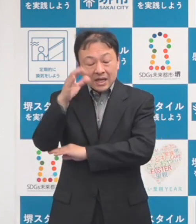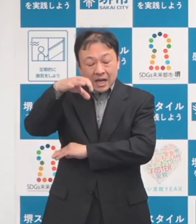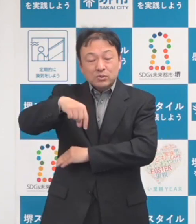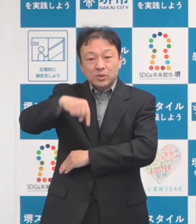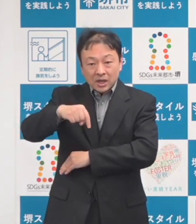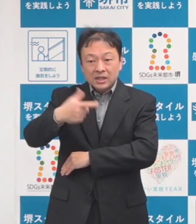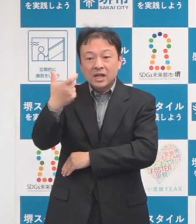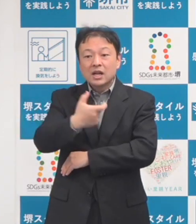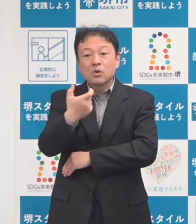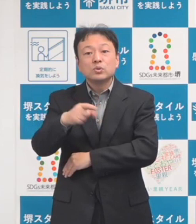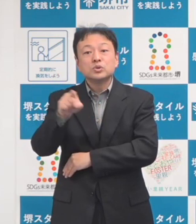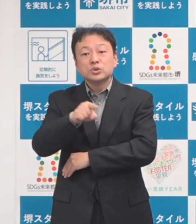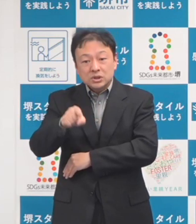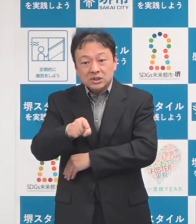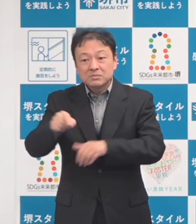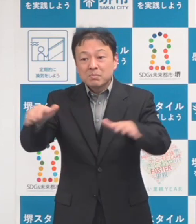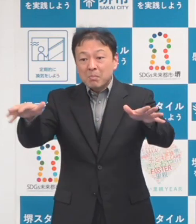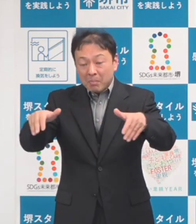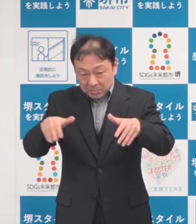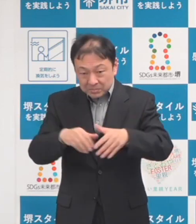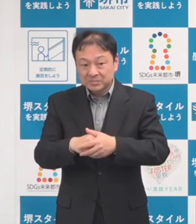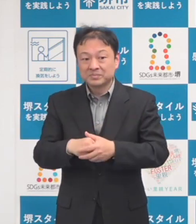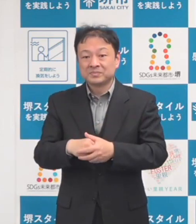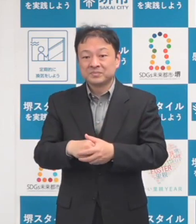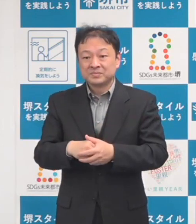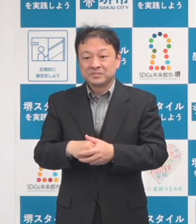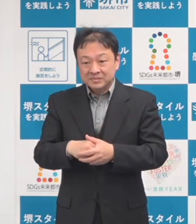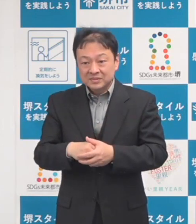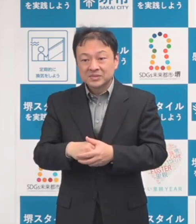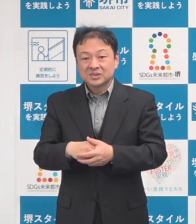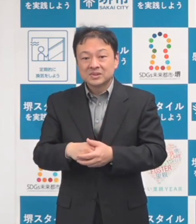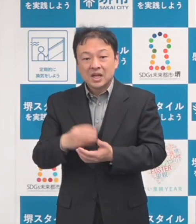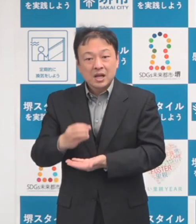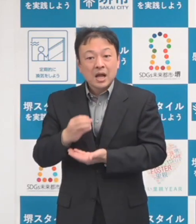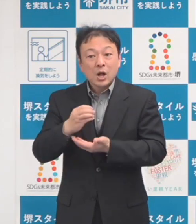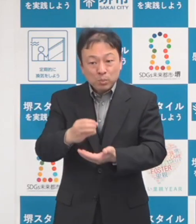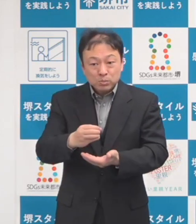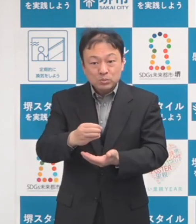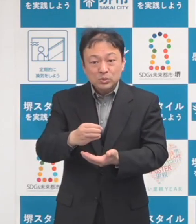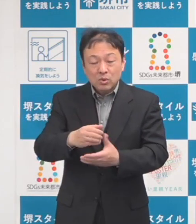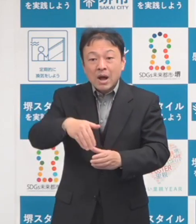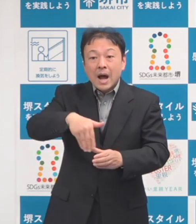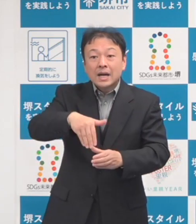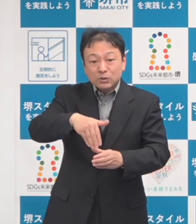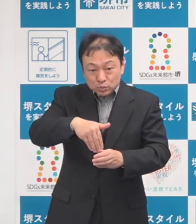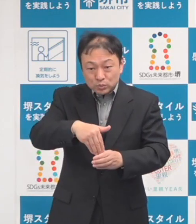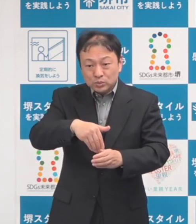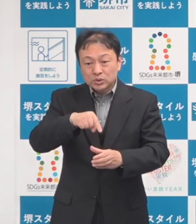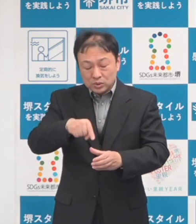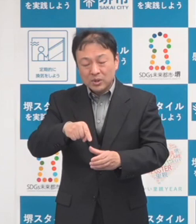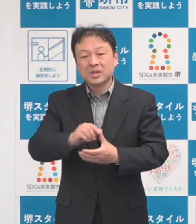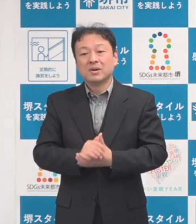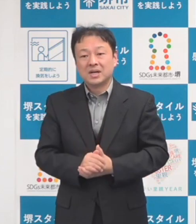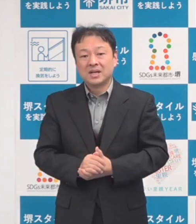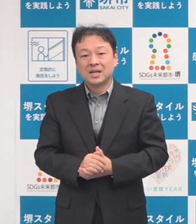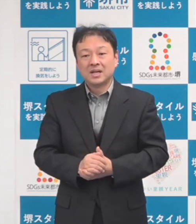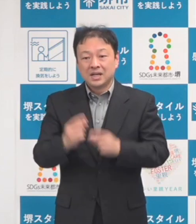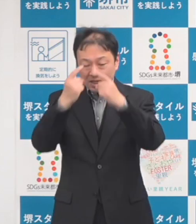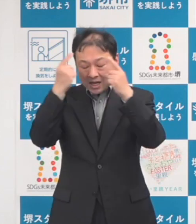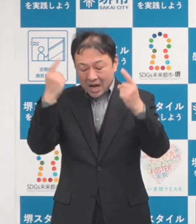対象としまして、持ち運びや洗浄、洗うなどマイボトルを利用するときに